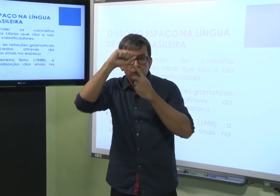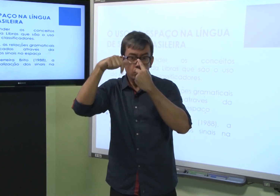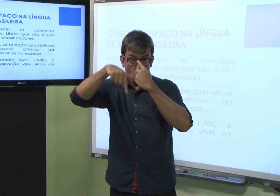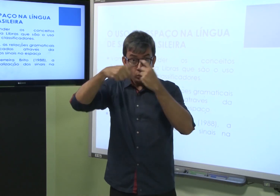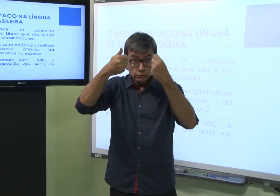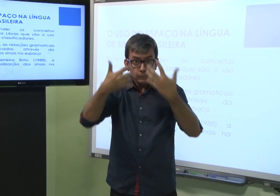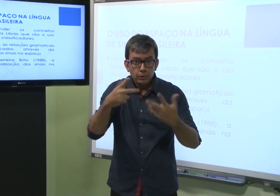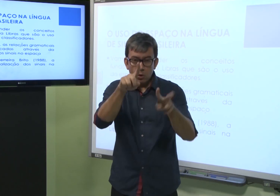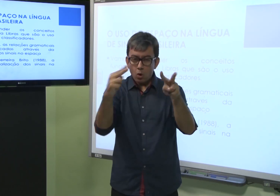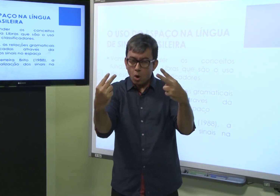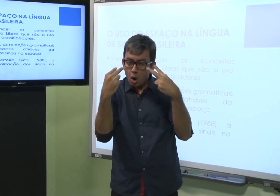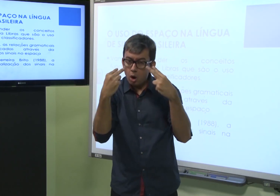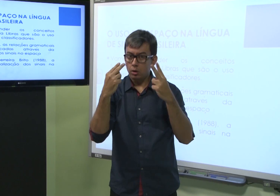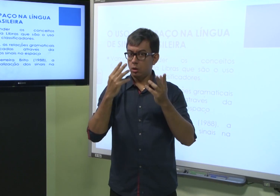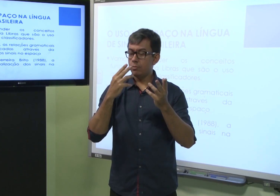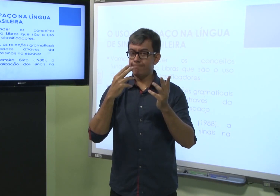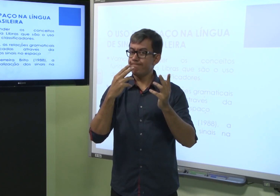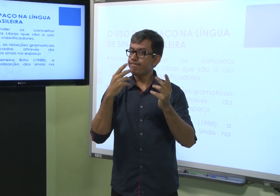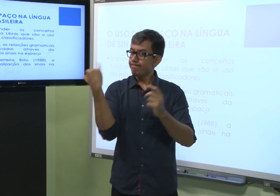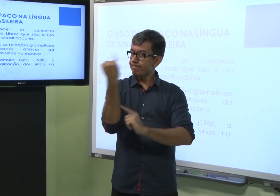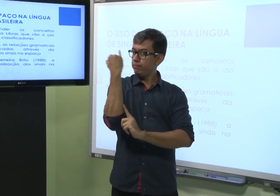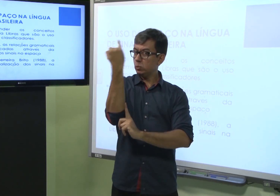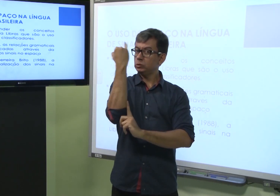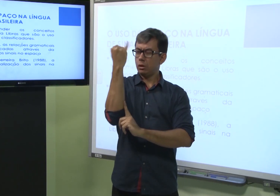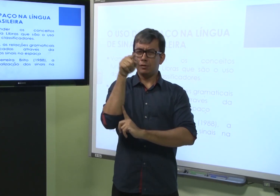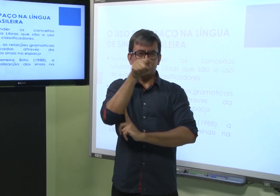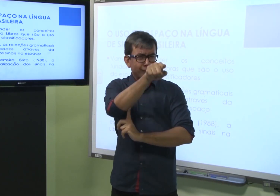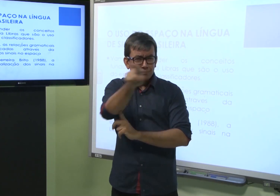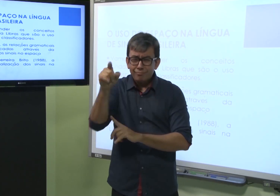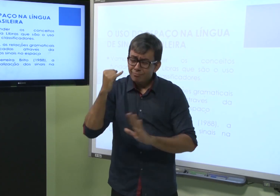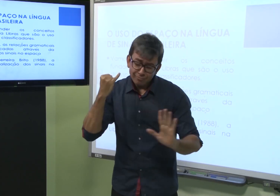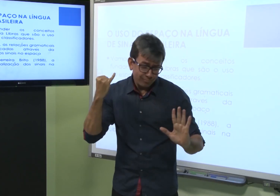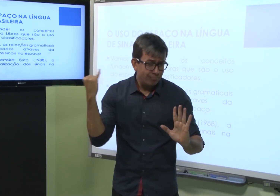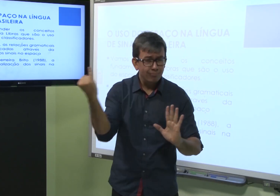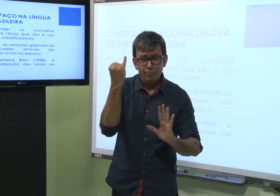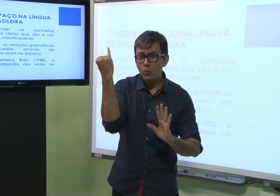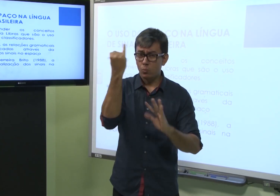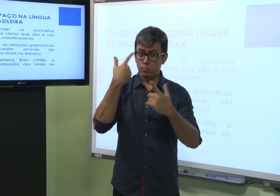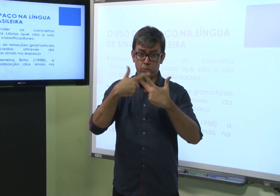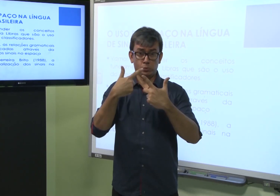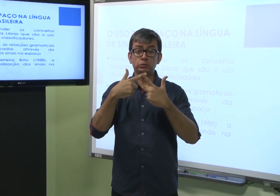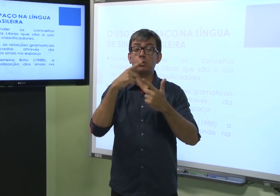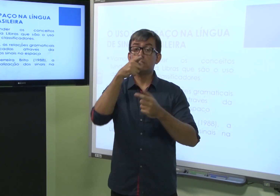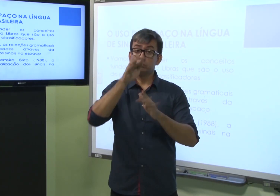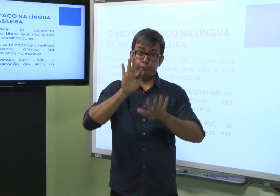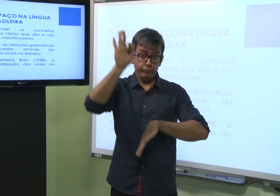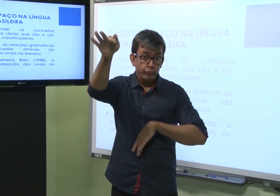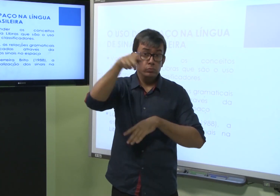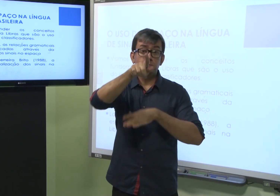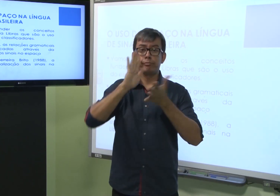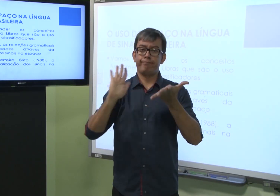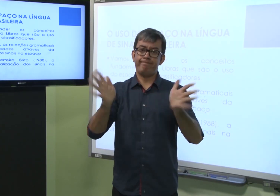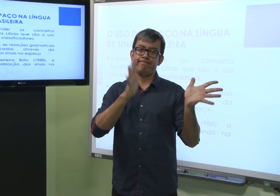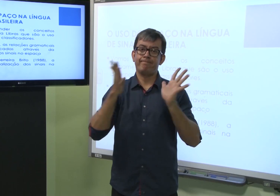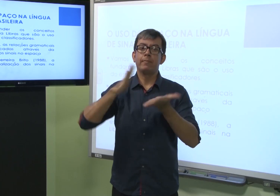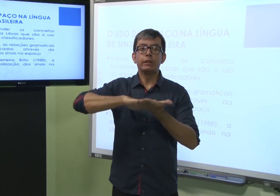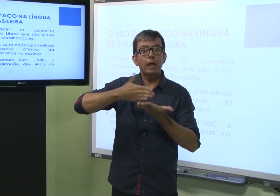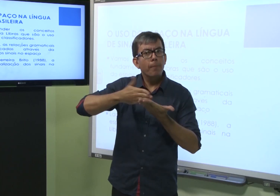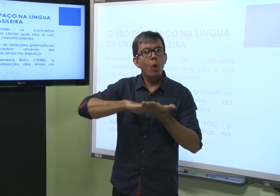para vocês, vocês prestem atenção, porque é muito importante. Isso é importantíssimo, porque futuramente vocês forem